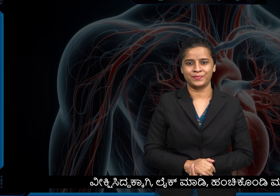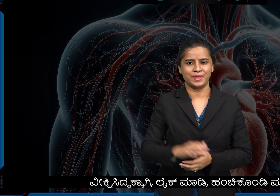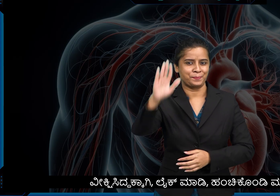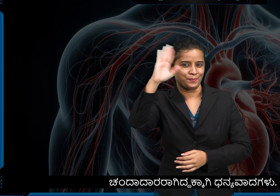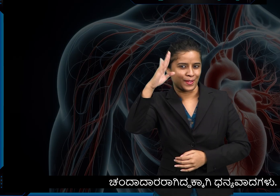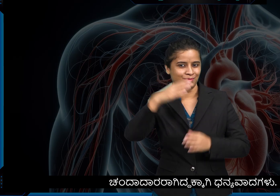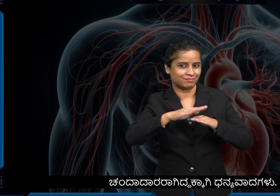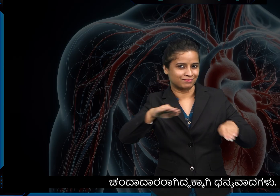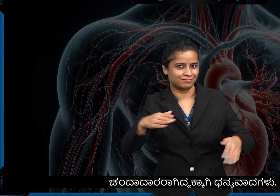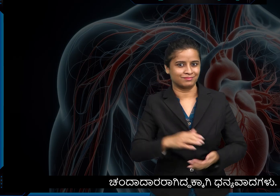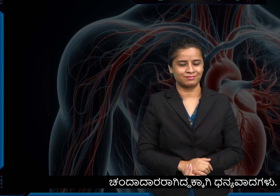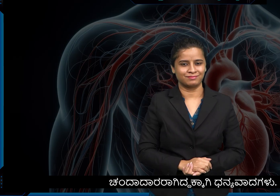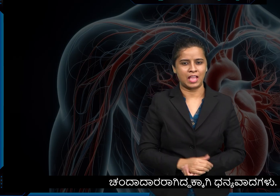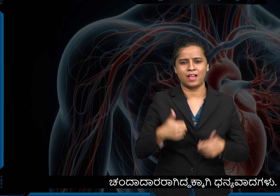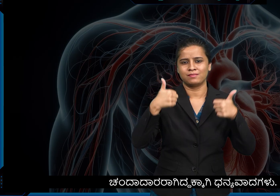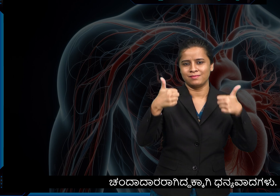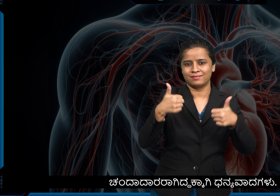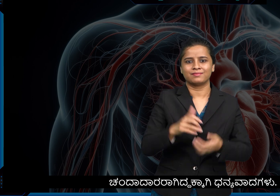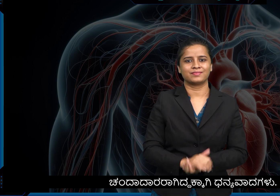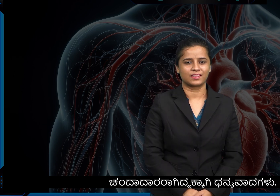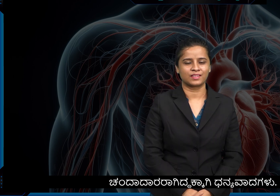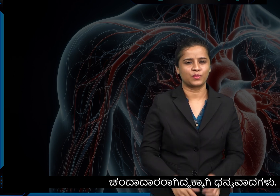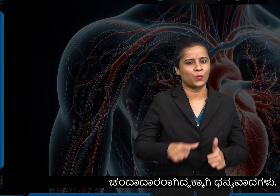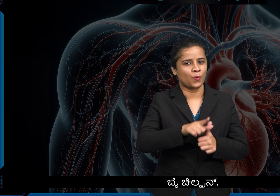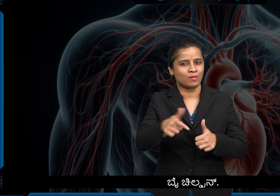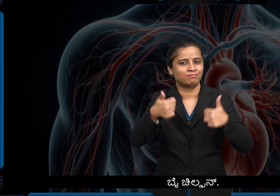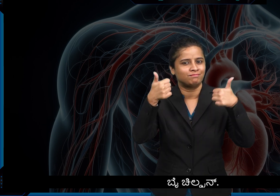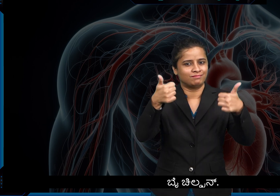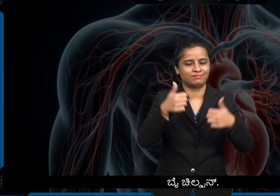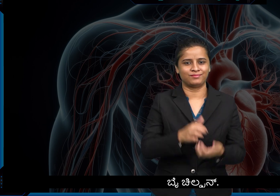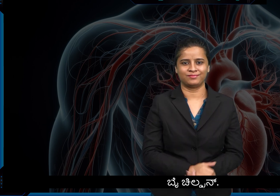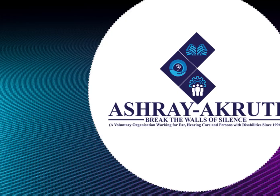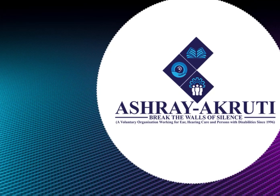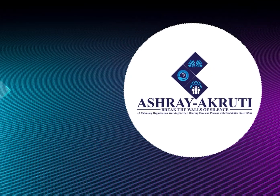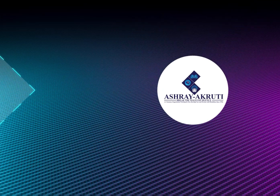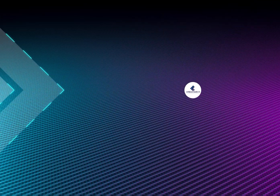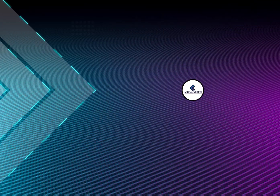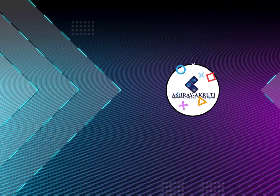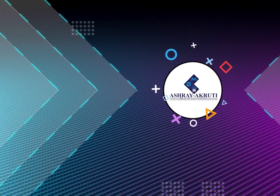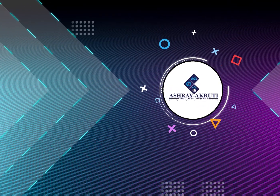ಹಂಚಿಕೊಂಡಿದ್ದ ಮತ್ತು ಚಂದಾದಾರರಾಗಿದ್ದಕ್ಕಾಗಿ ಧನ್ಯವಾದಗಳು. ಬಾಯ್ ಚಿಲ್ಡ್ರನ್.